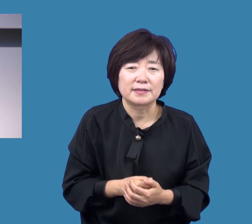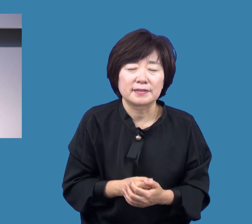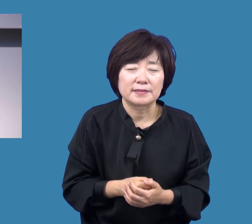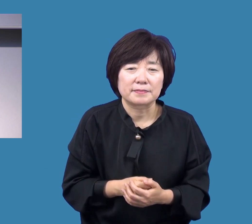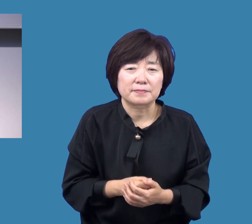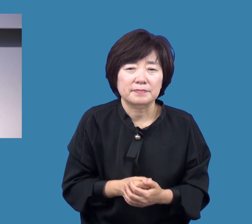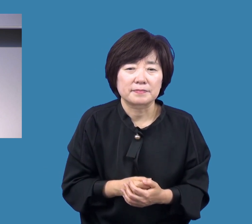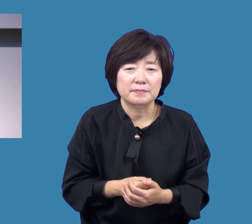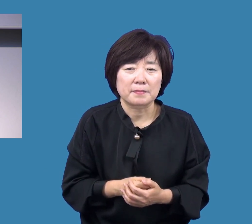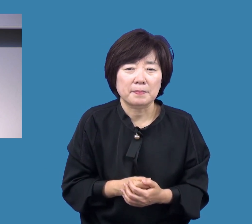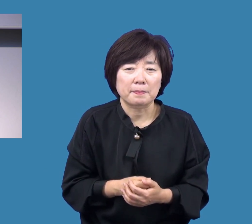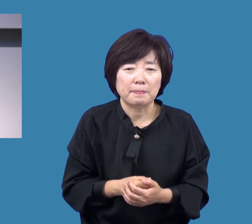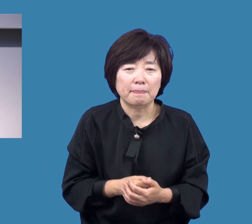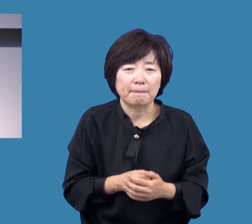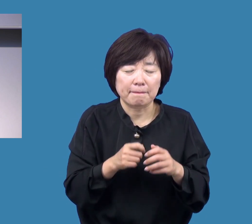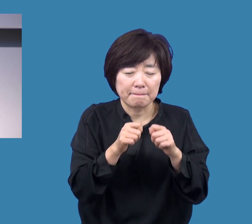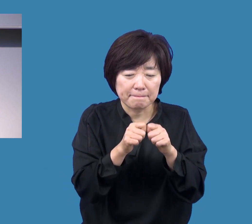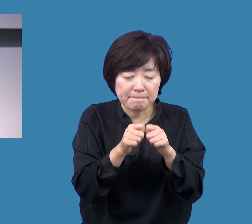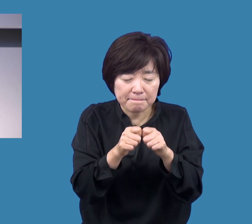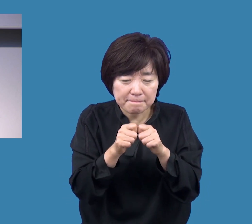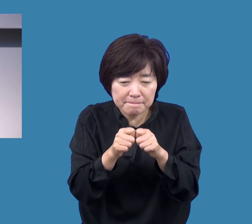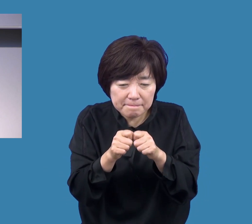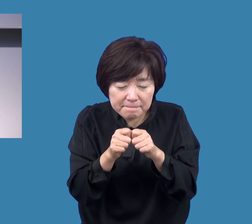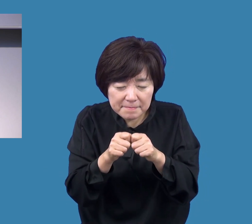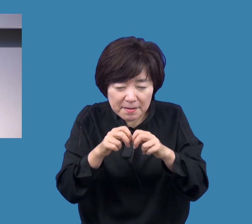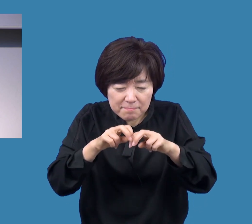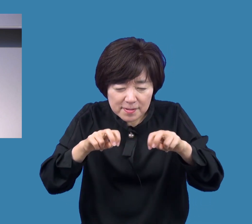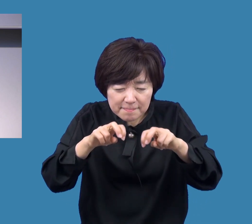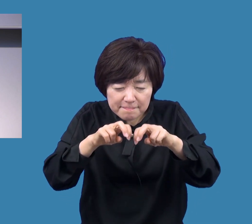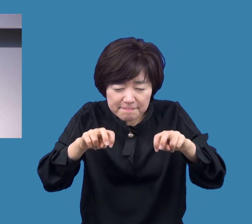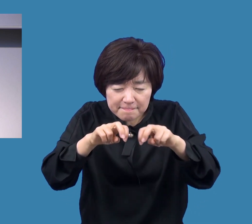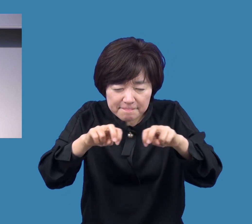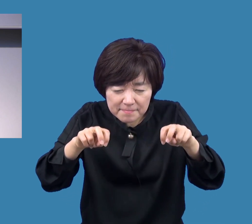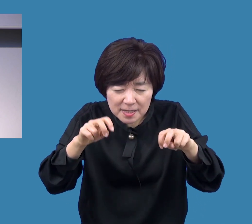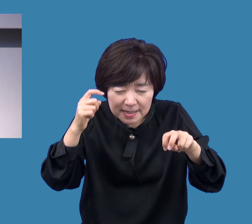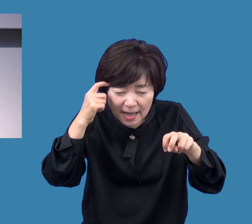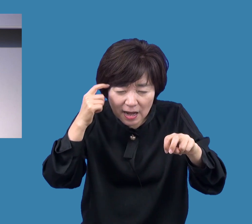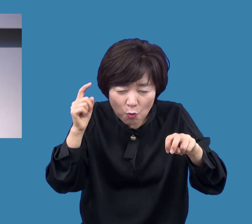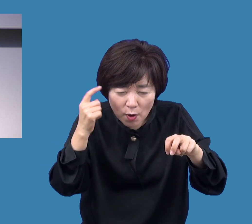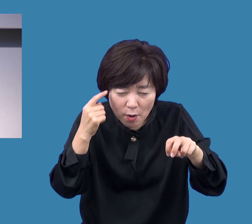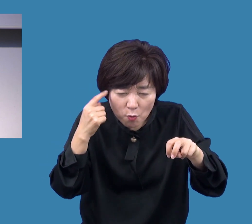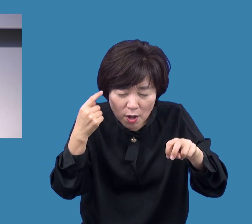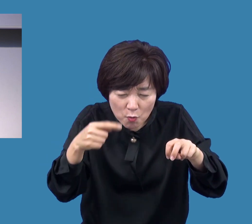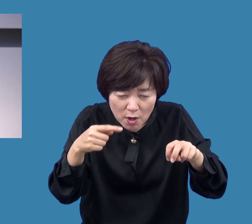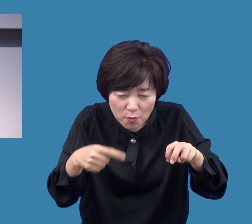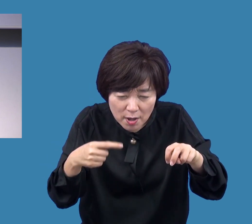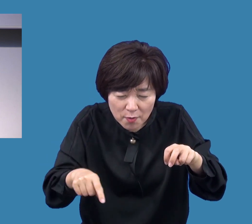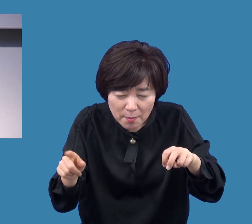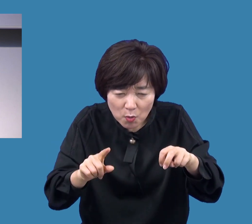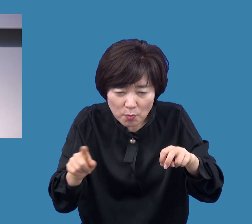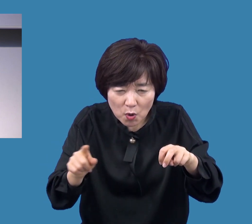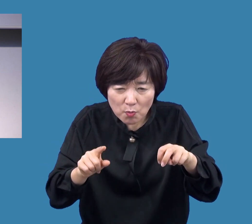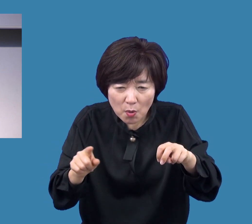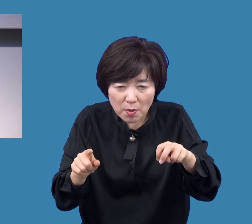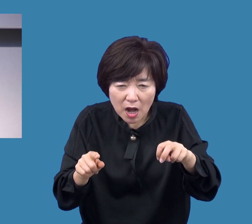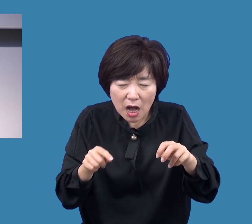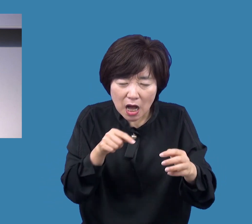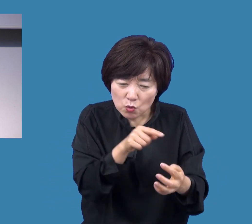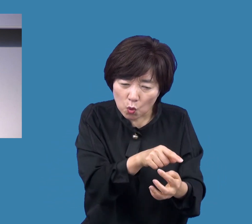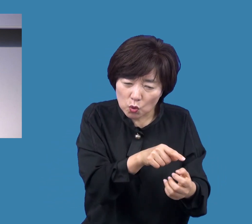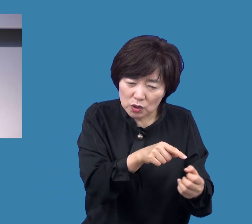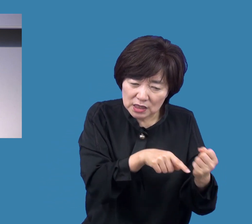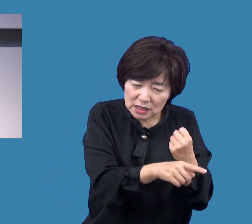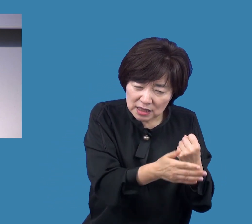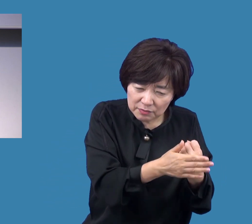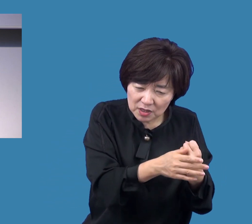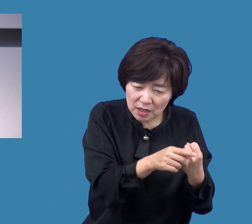그래서 그 다음부터는 꼼꼼히 따져 들어가기 시작했어요. 내가 왜 그런 생각을 했지? 그건 뭐지? 요래서 그 생각을 했구나.